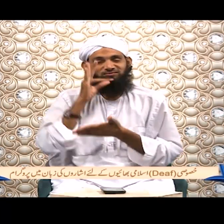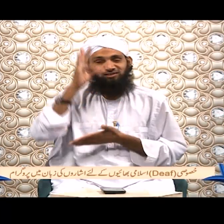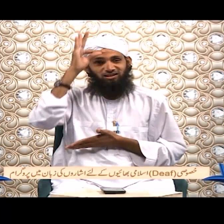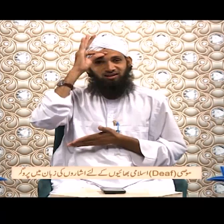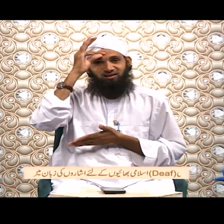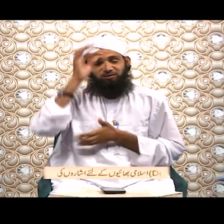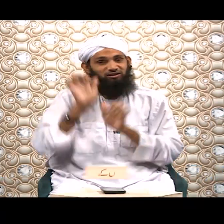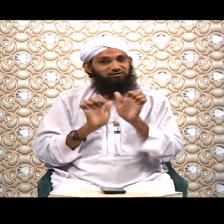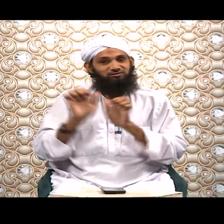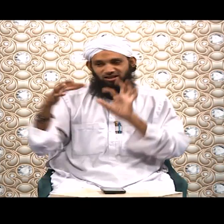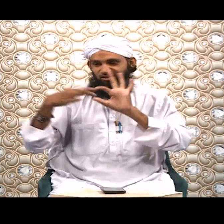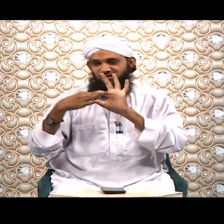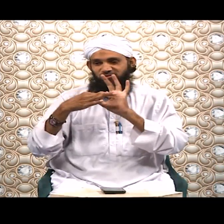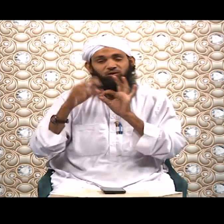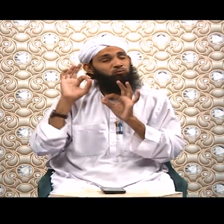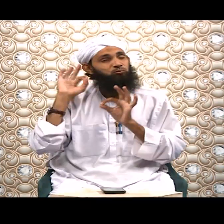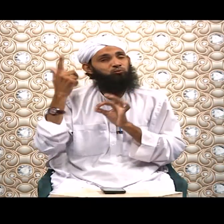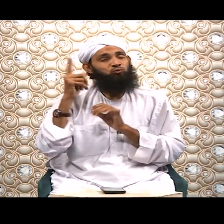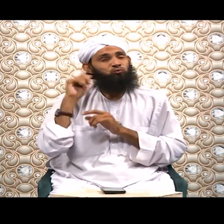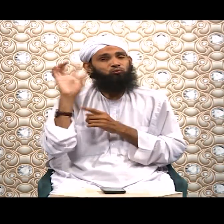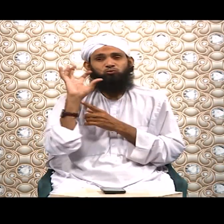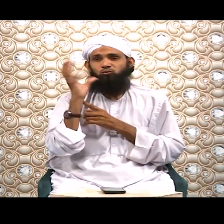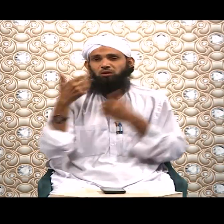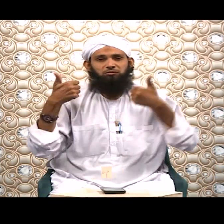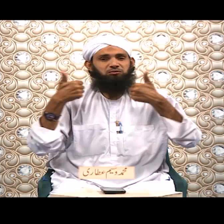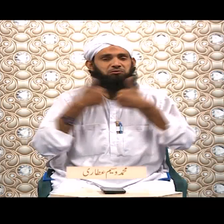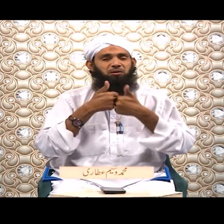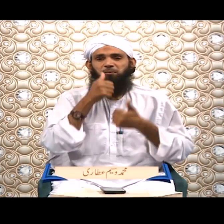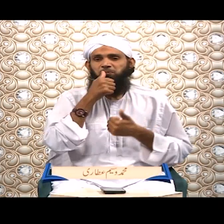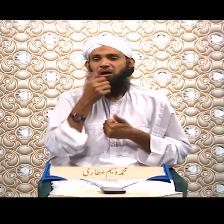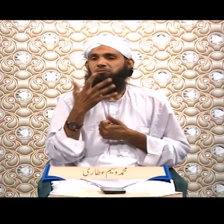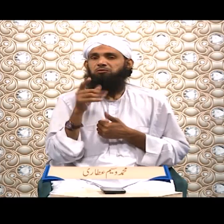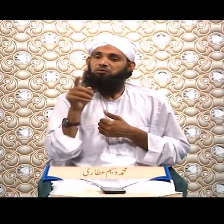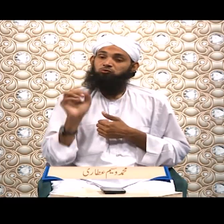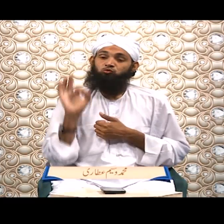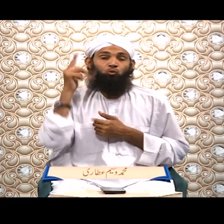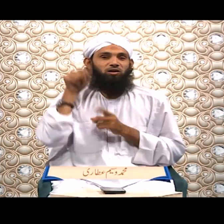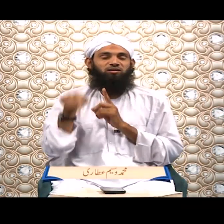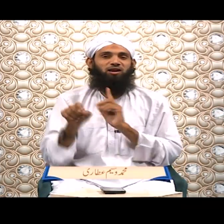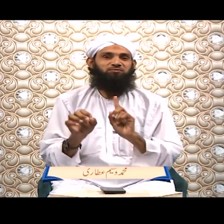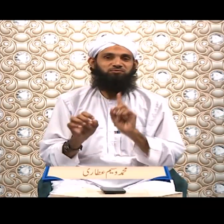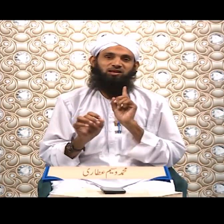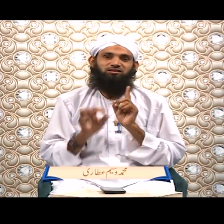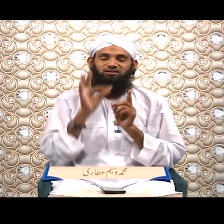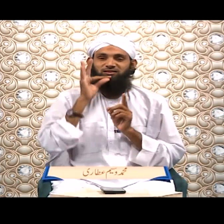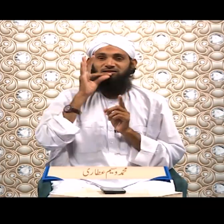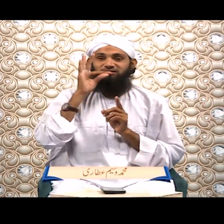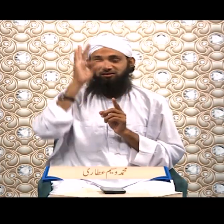الصلاۃ والسلام سے نسبت کی وجہ سے دنیا کے تمام پانیوں پر کئی اعتبار سے افضلیت و فوقیت حاصل ہے۔ کئی سال گزر جانے